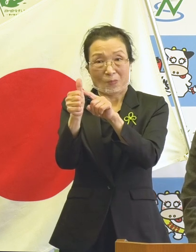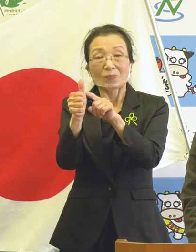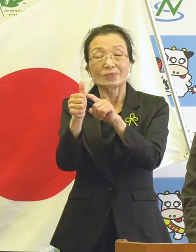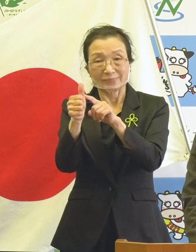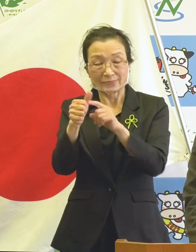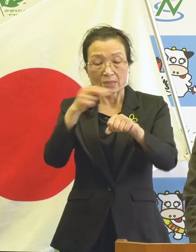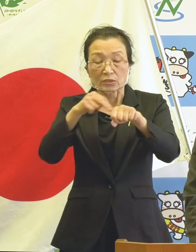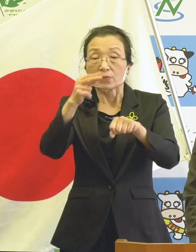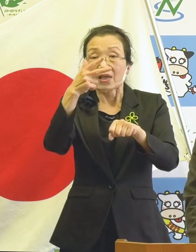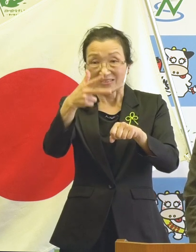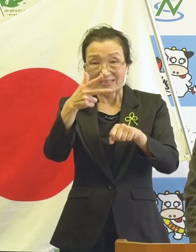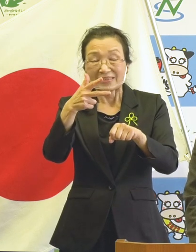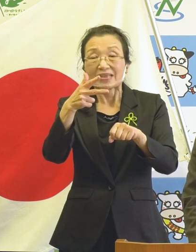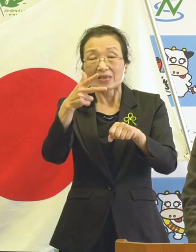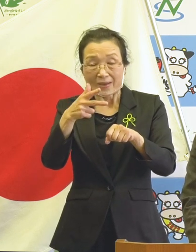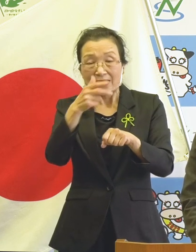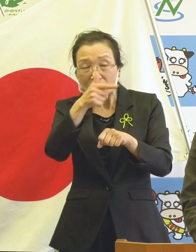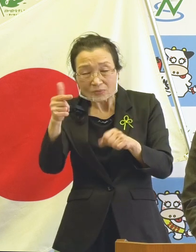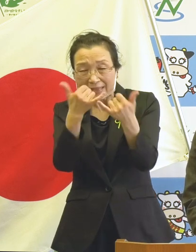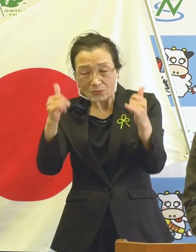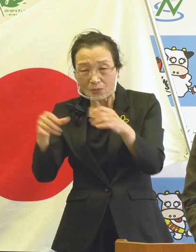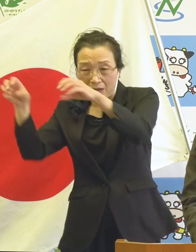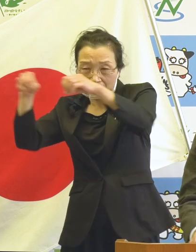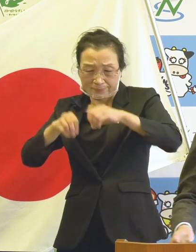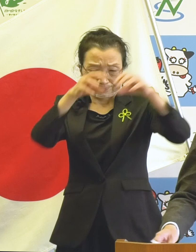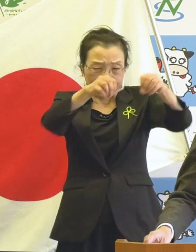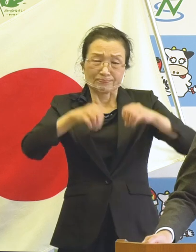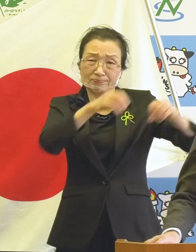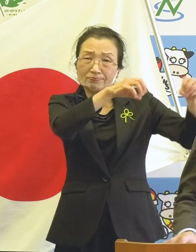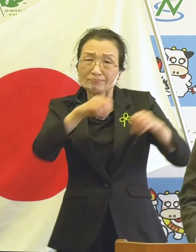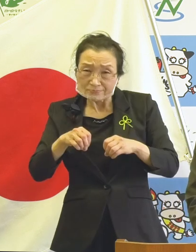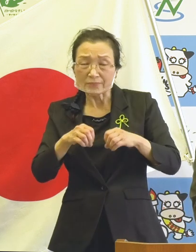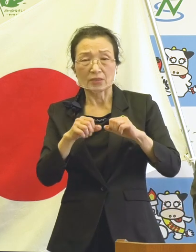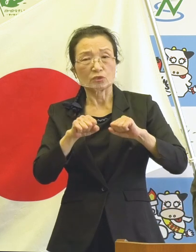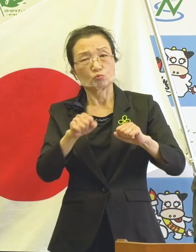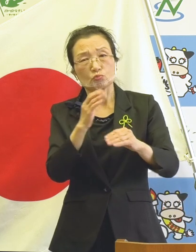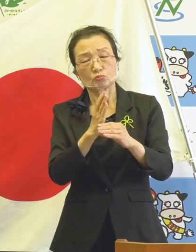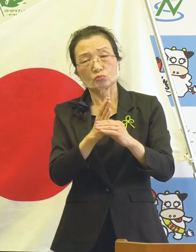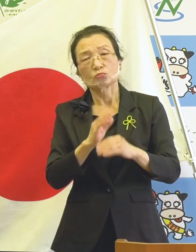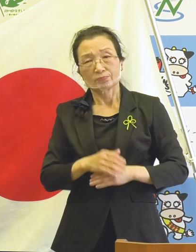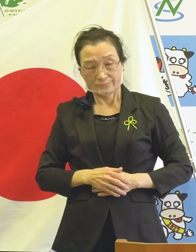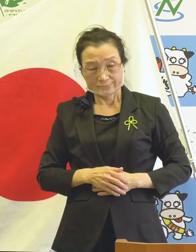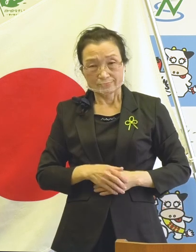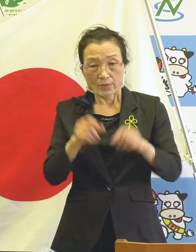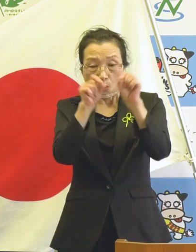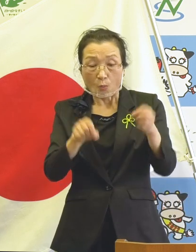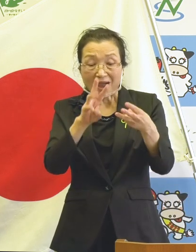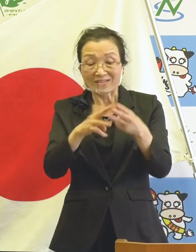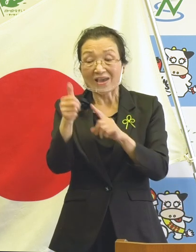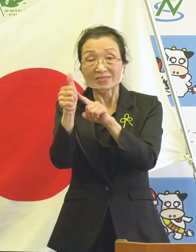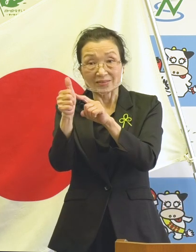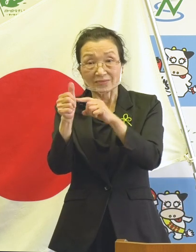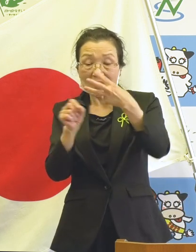原市、本当にすごい方が移住されておられるなというふうに感じておられます。話戻しますけれども、岡田市はすでにもう3月